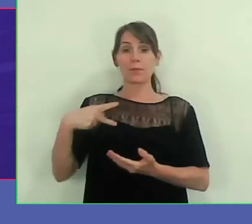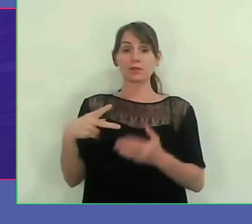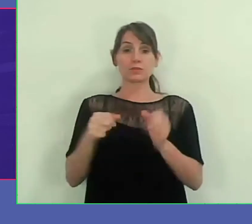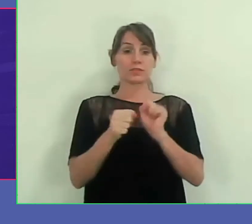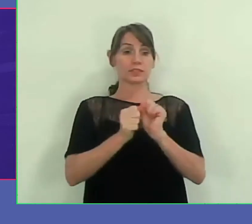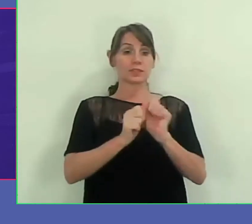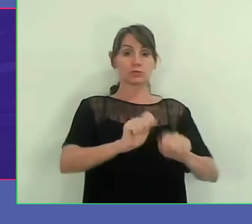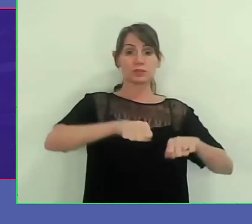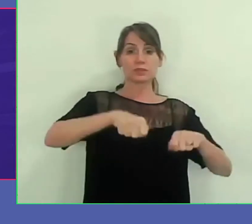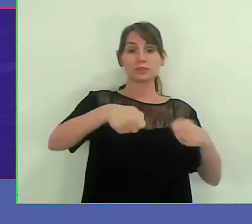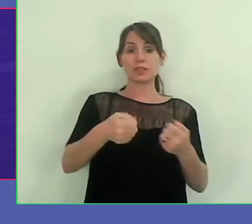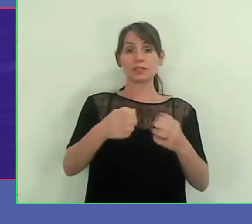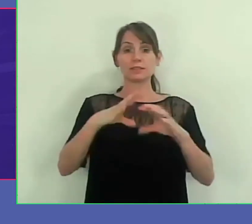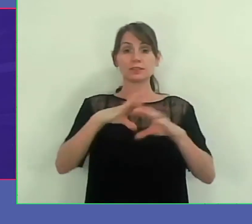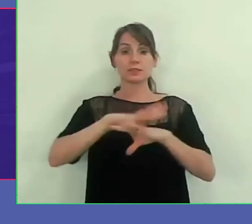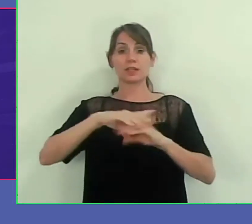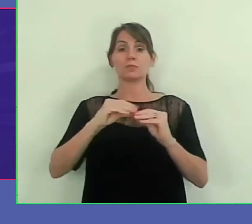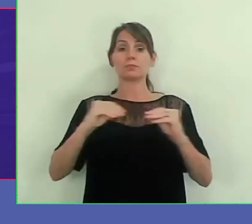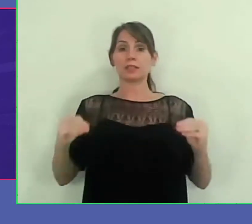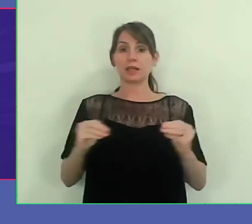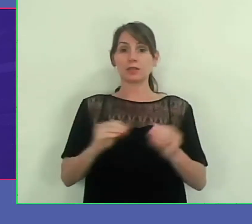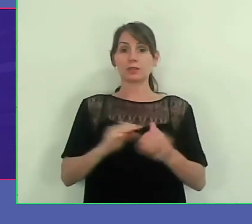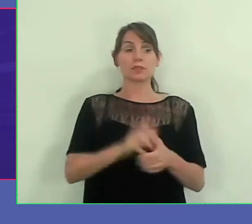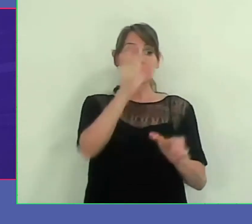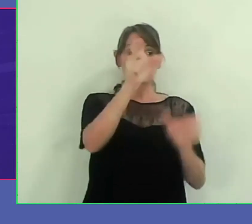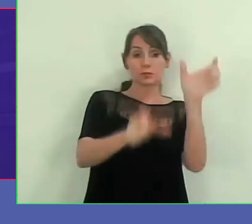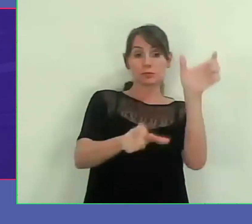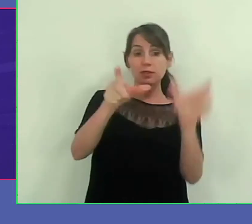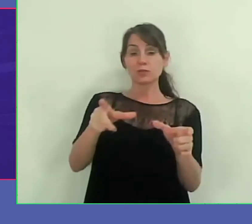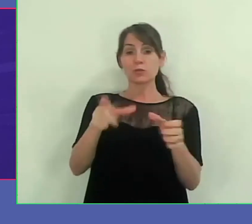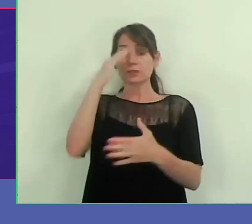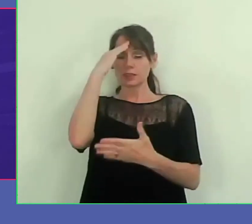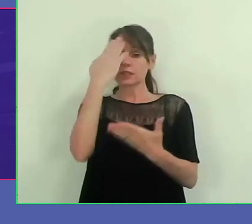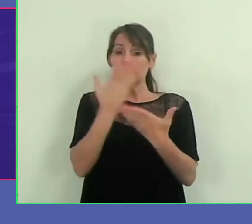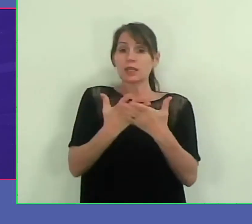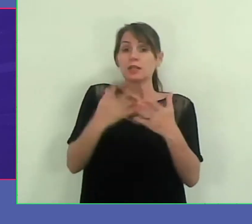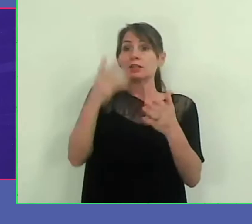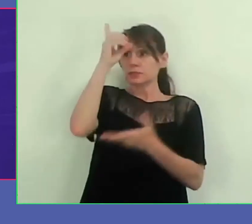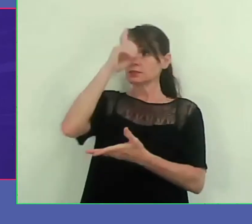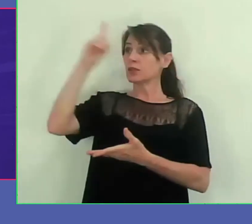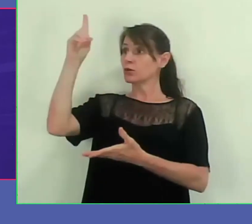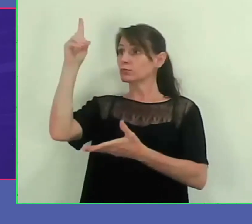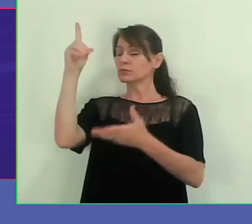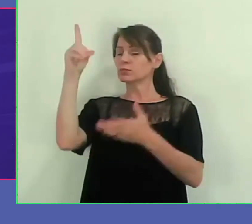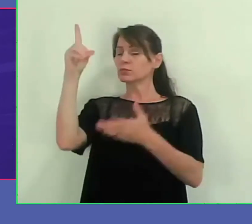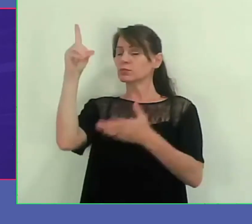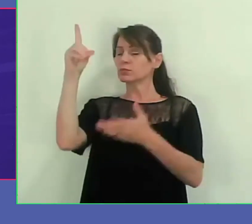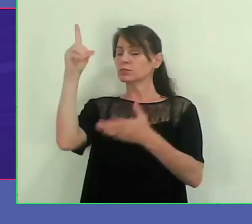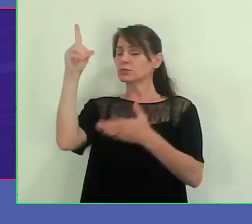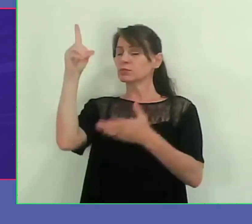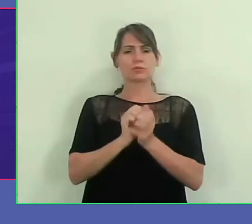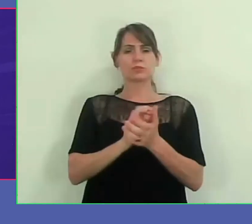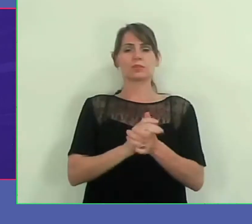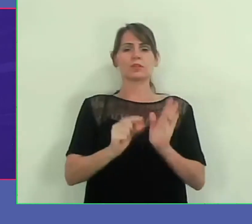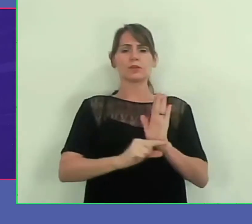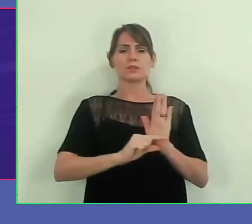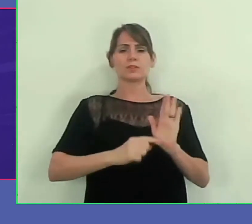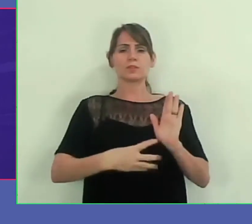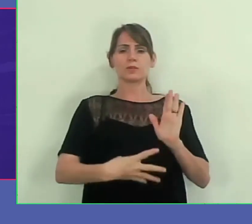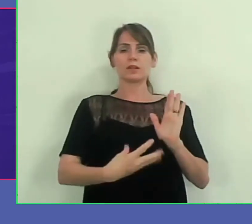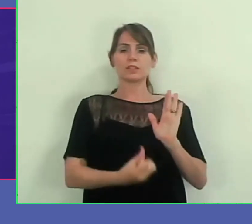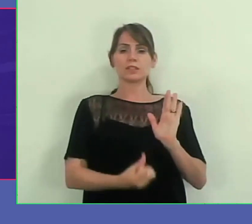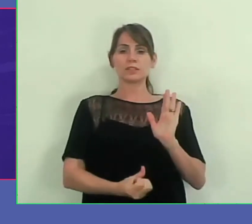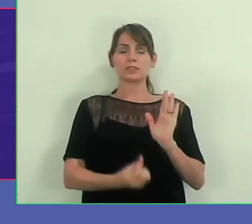que creram estavam juntos e tinham tudo em comum, né? Vou ler o versículo 46, diariamente